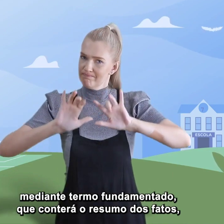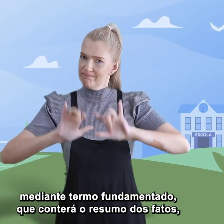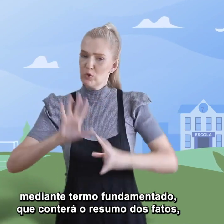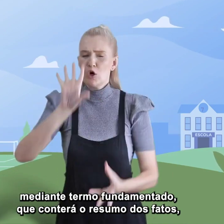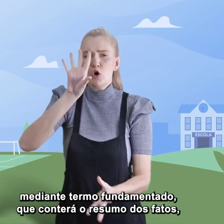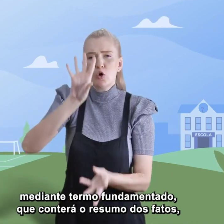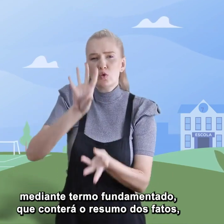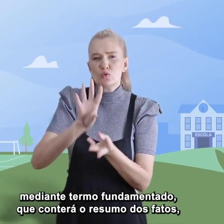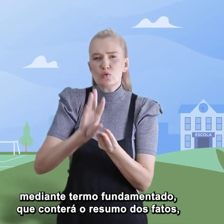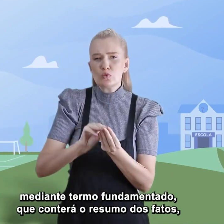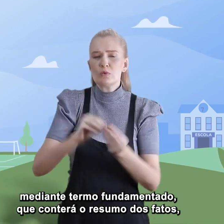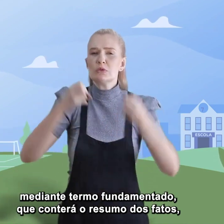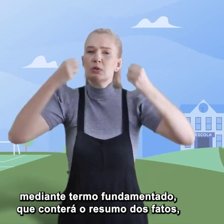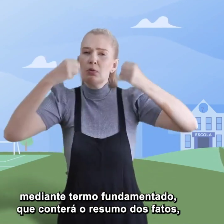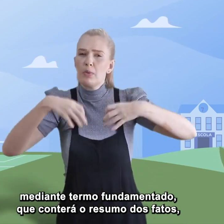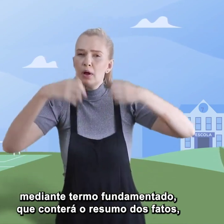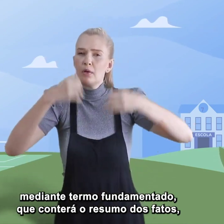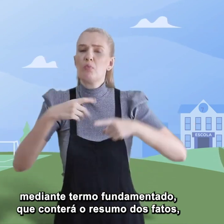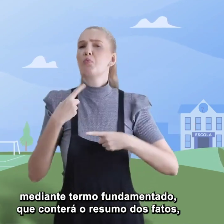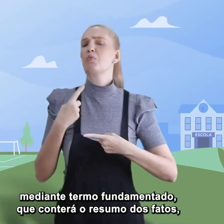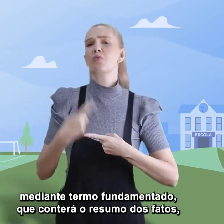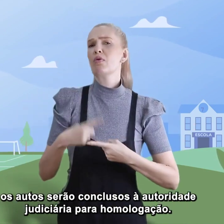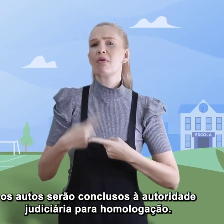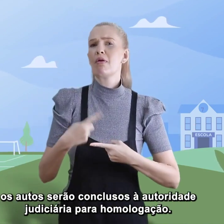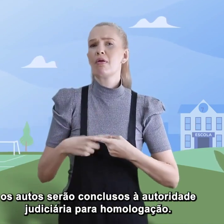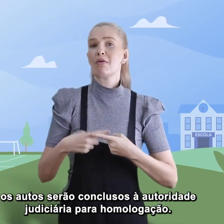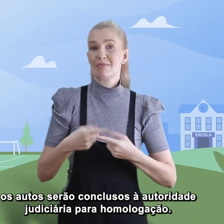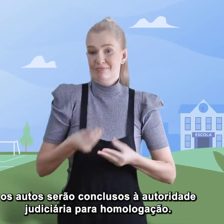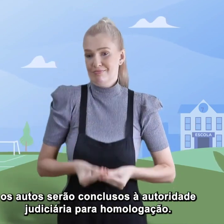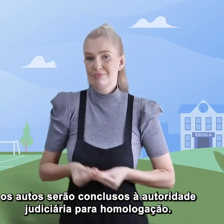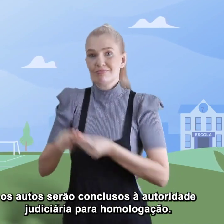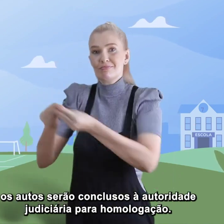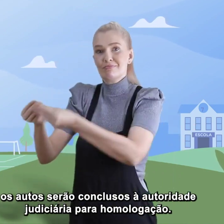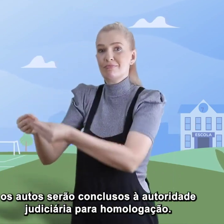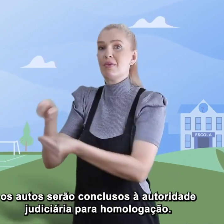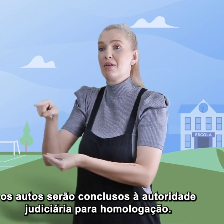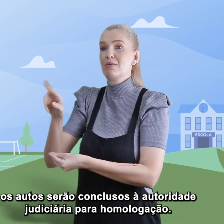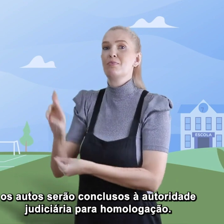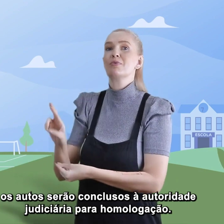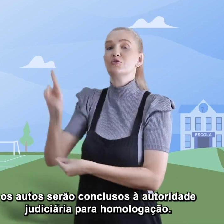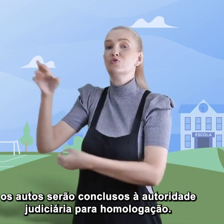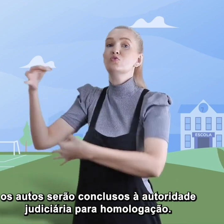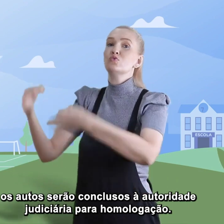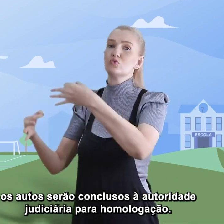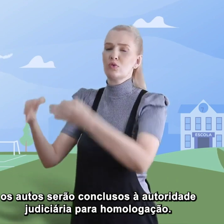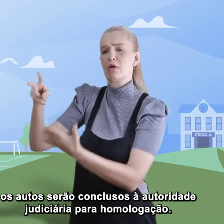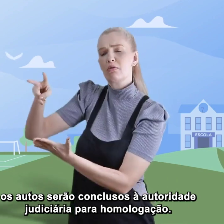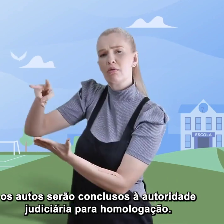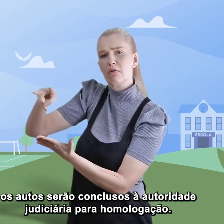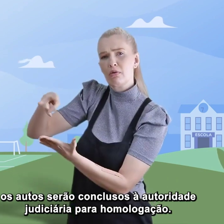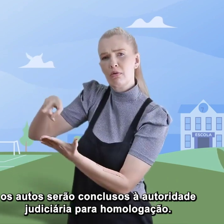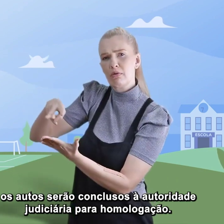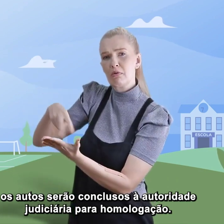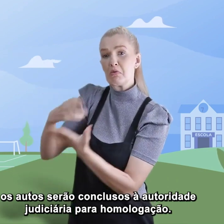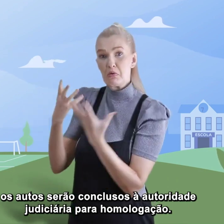que conterá o resumo dos fatos. Os autos serão conclusos à autoridade judiciária para